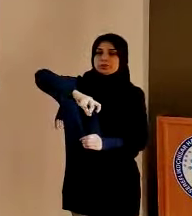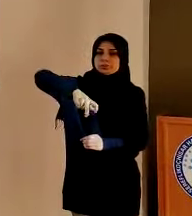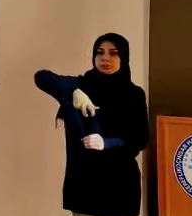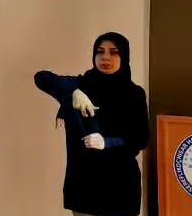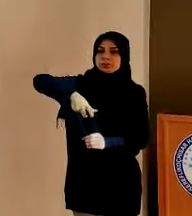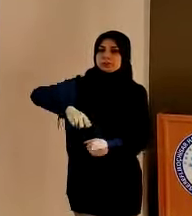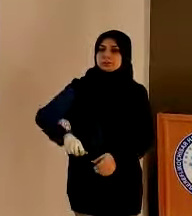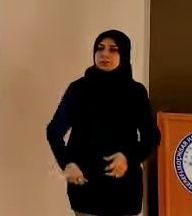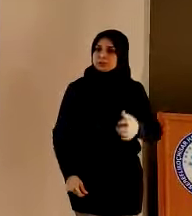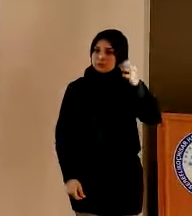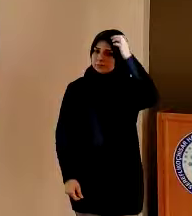şişe,